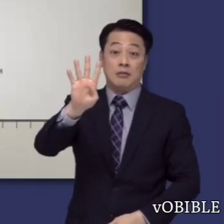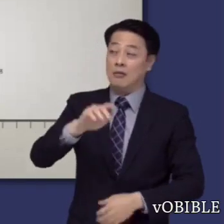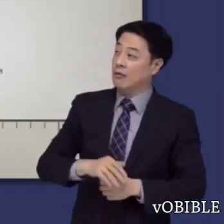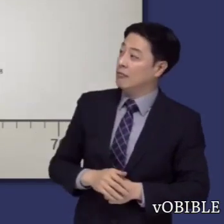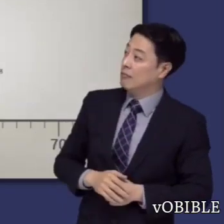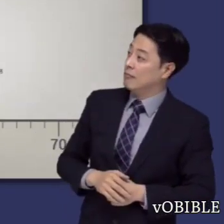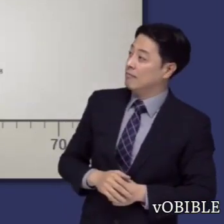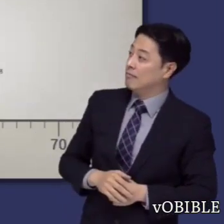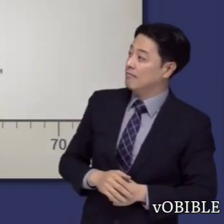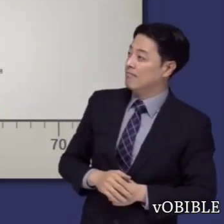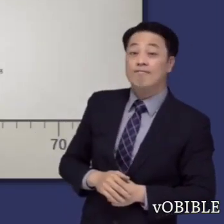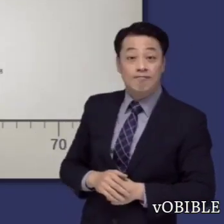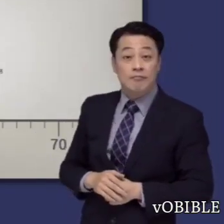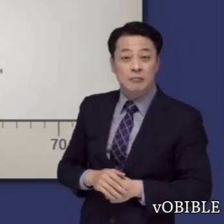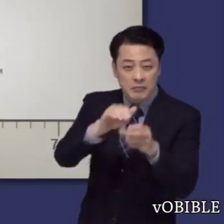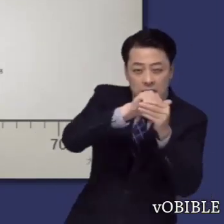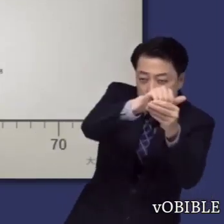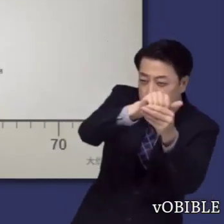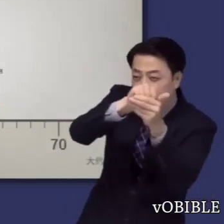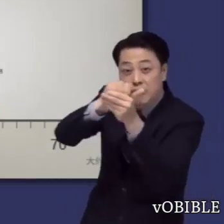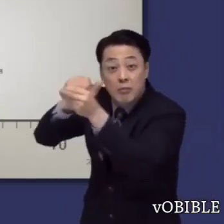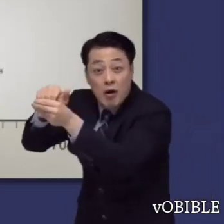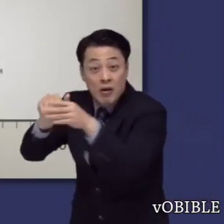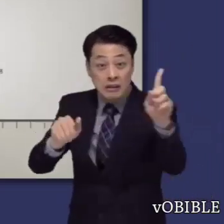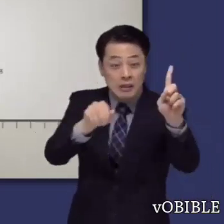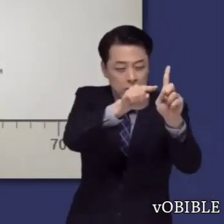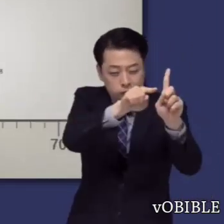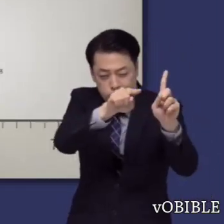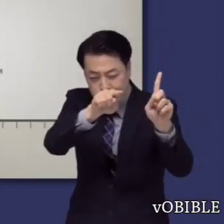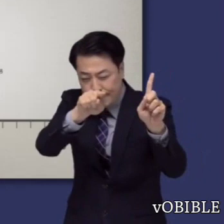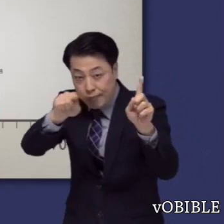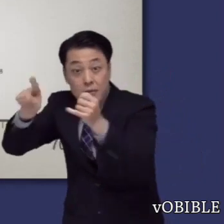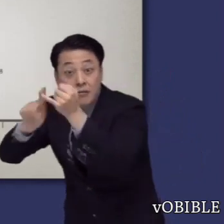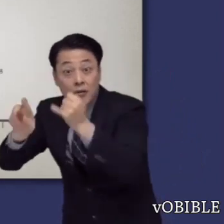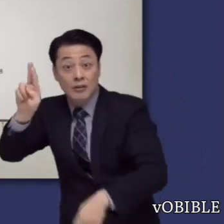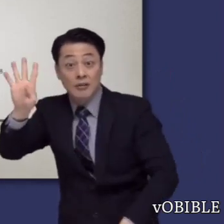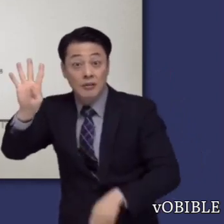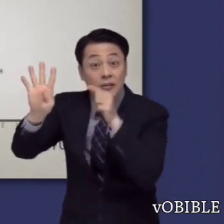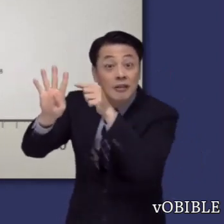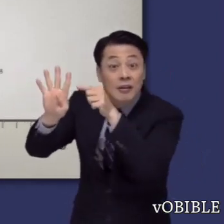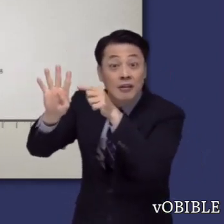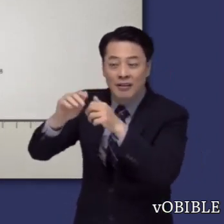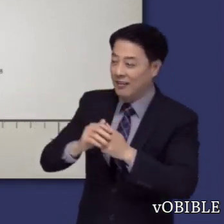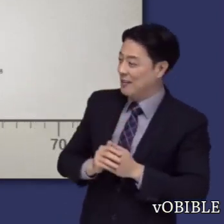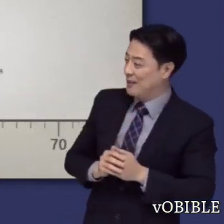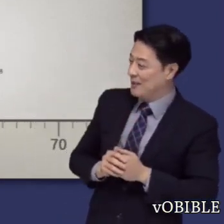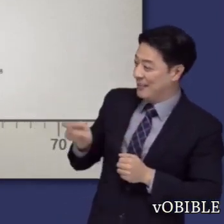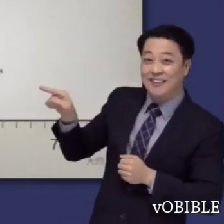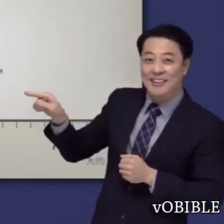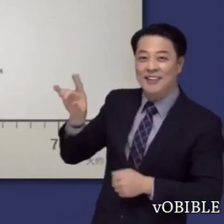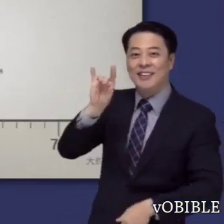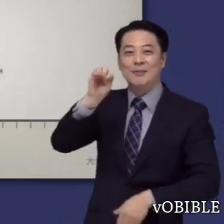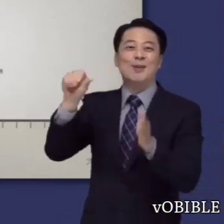约15年内写下这些受上帝启示的经卷，其中至少有5封是他第一次在罗马